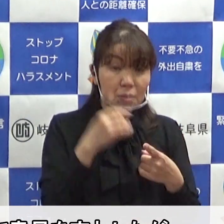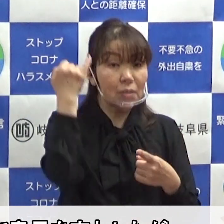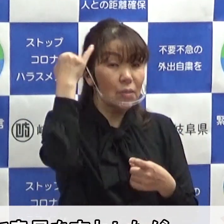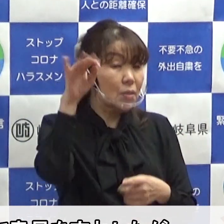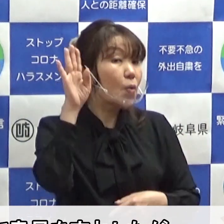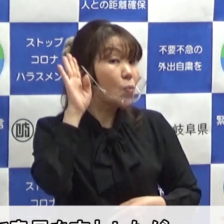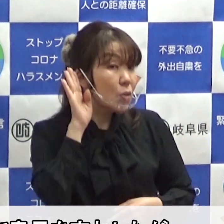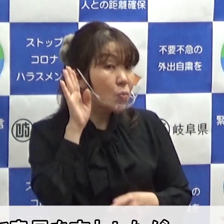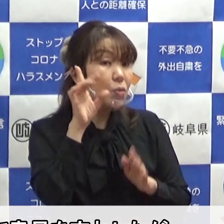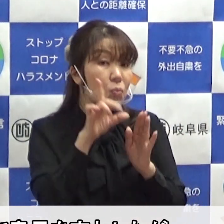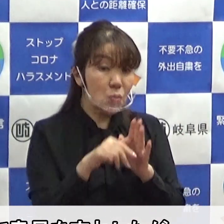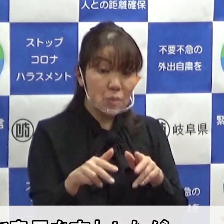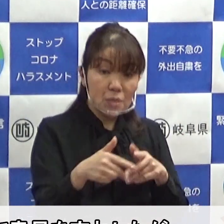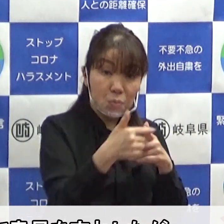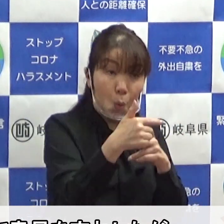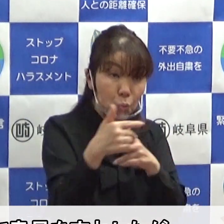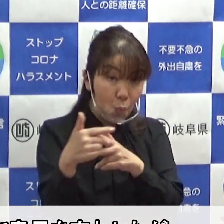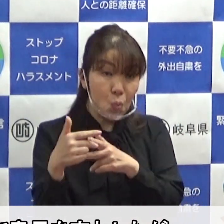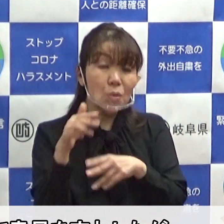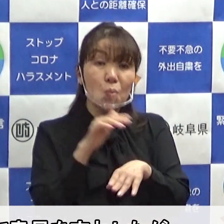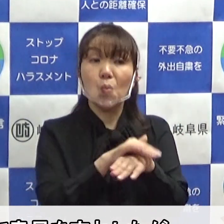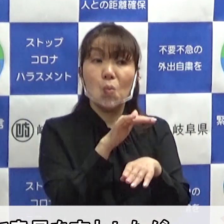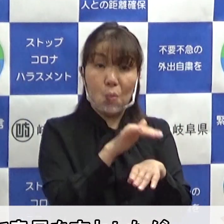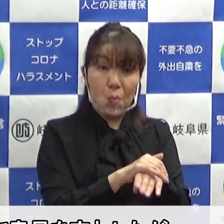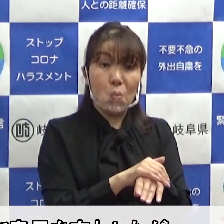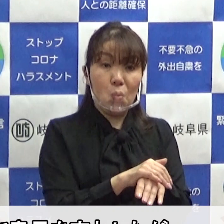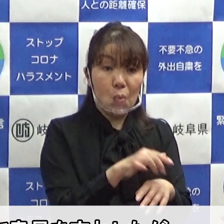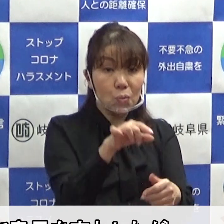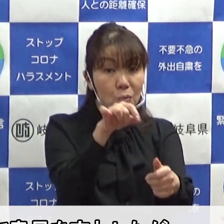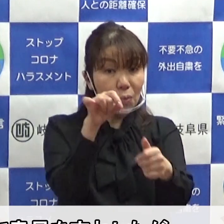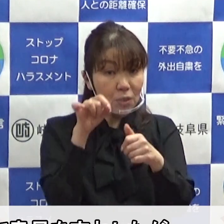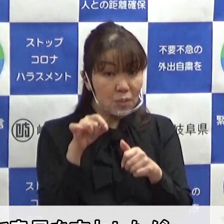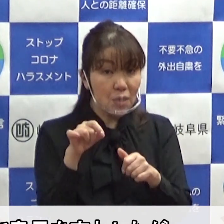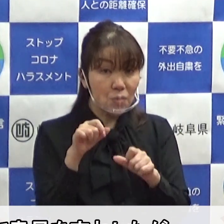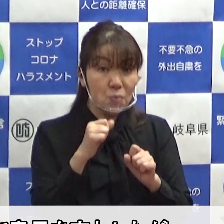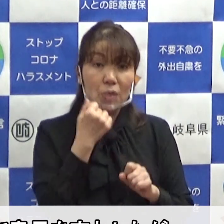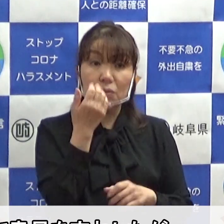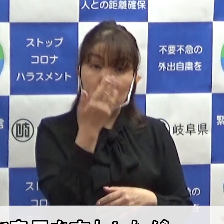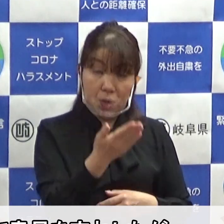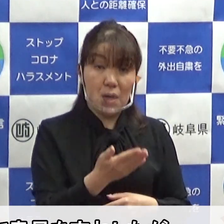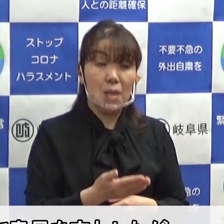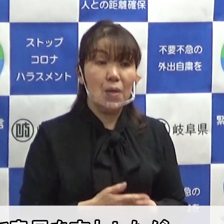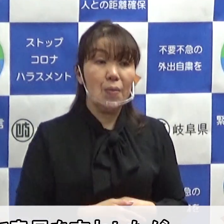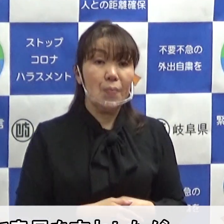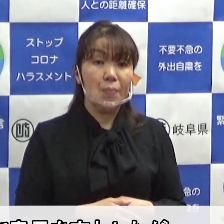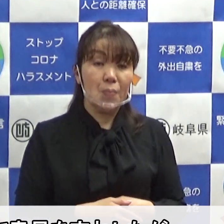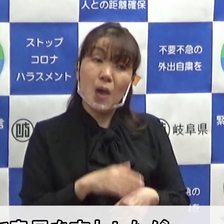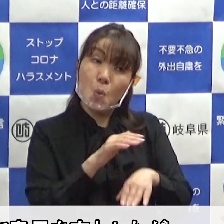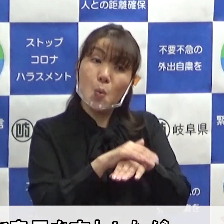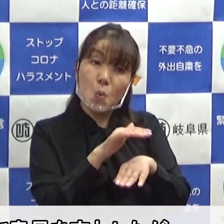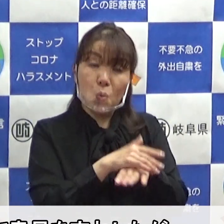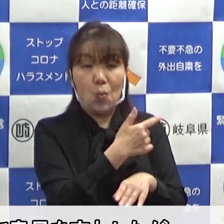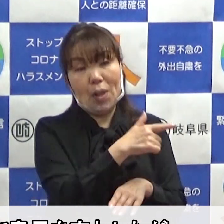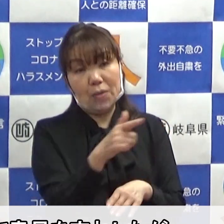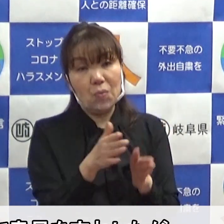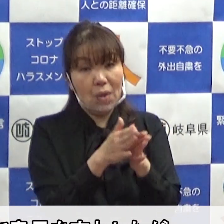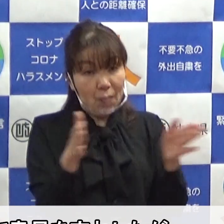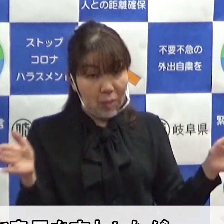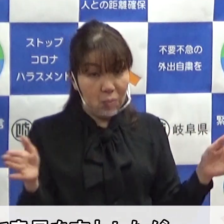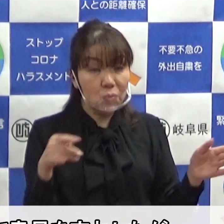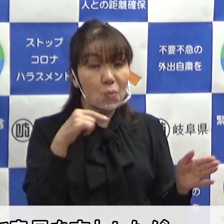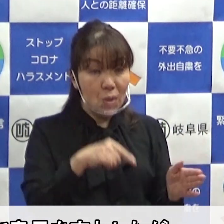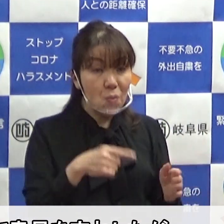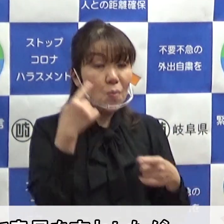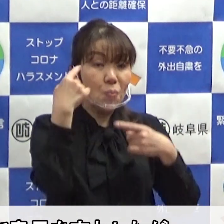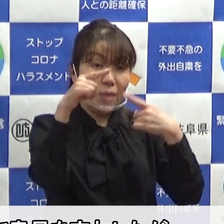を聞くというときにリモートというやり方を取り入れてやっていくのがいいのかとか、 まあ、手法としてはいろいろあると思うんですね。でそういったことをまあ